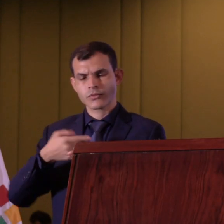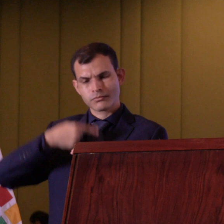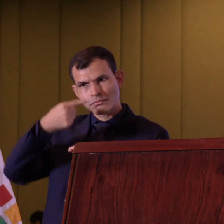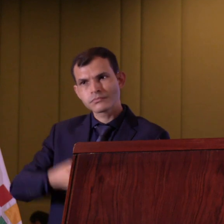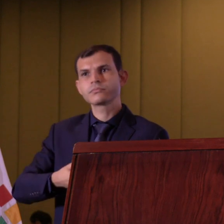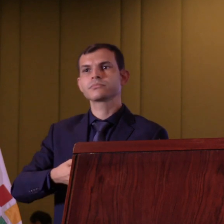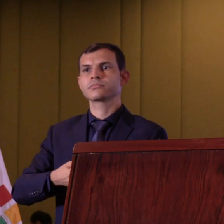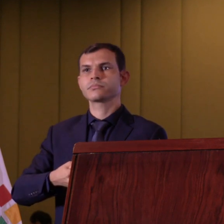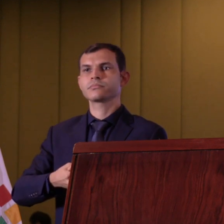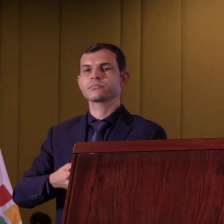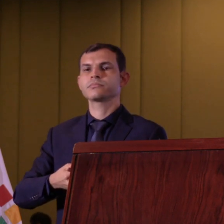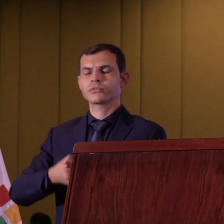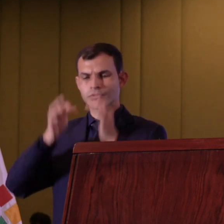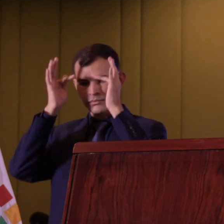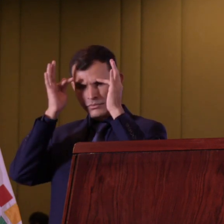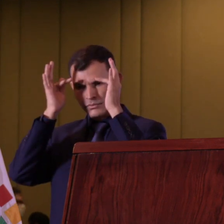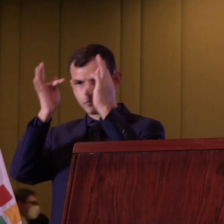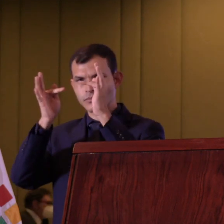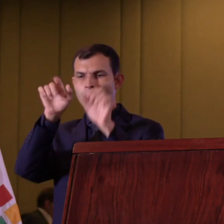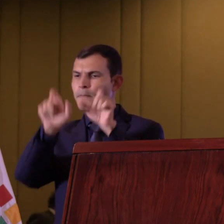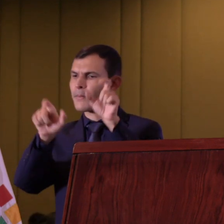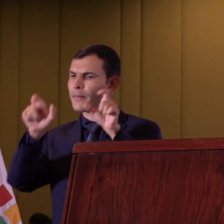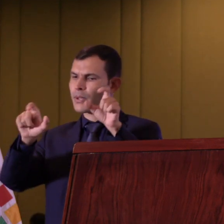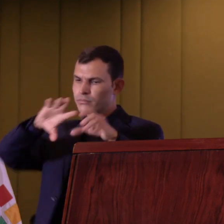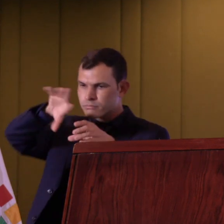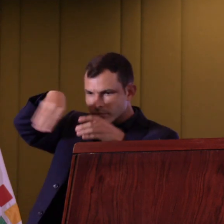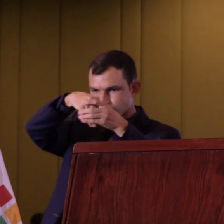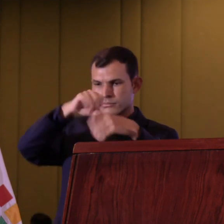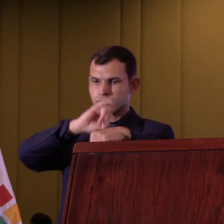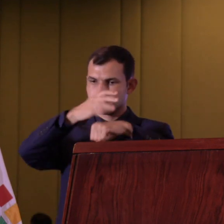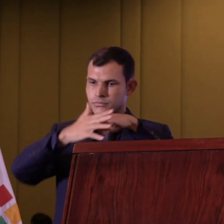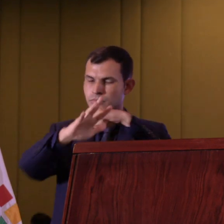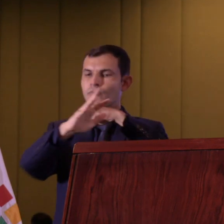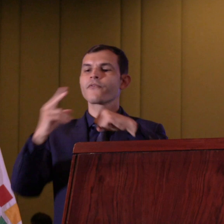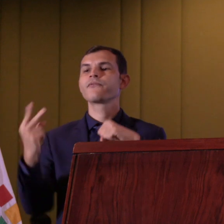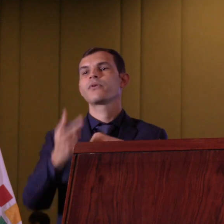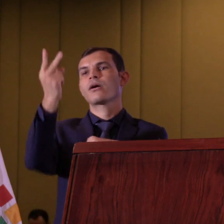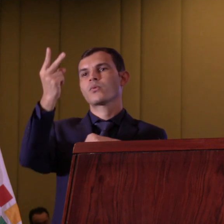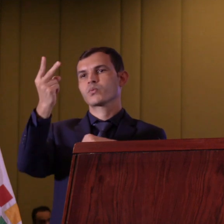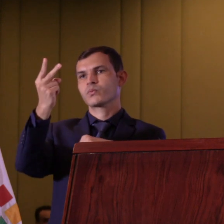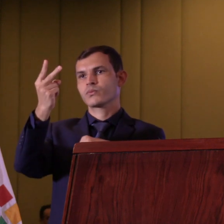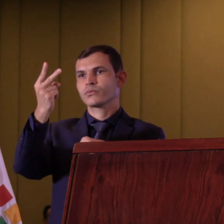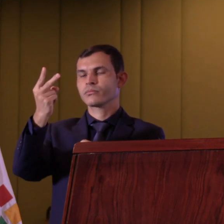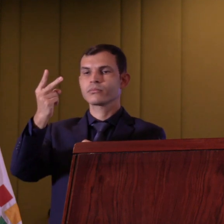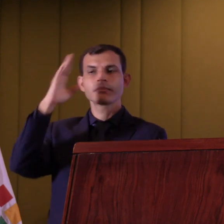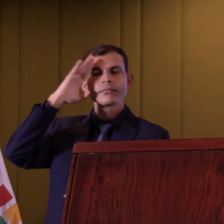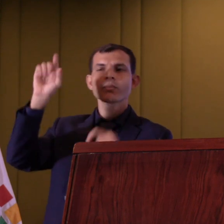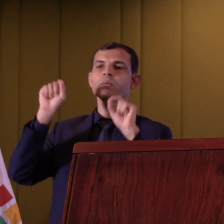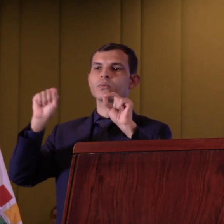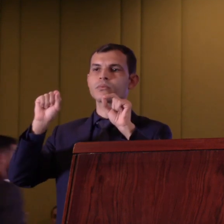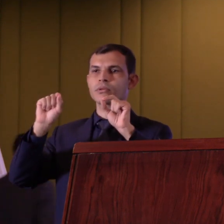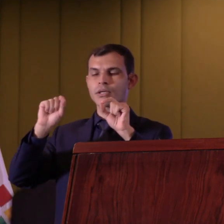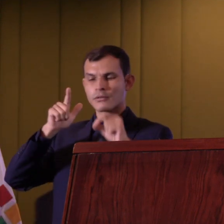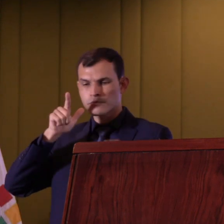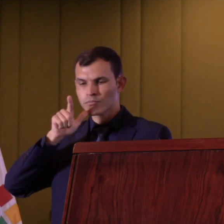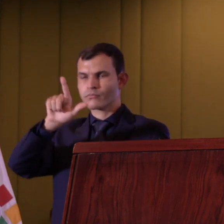federal, mantendo a valorização das pessoas que compõem a alma de Itaipu, privilegiando o mérito, a dedicação e